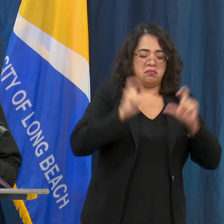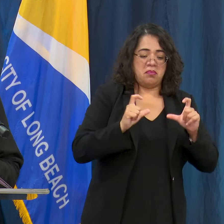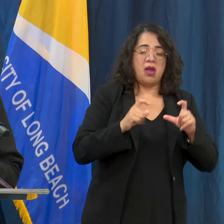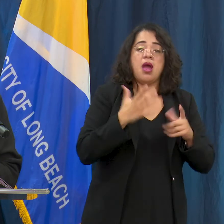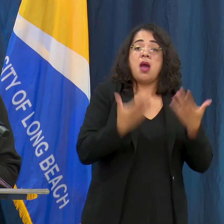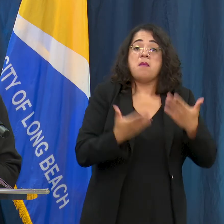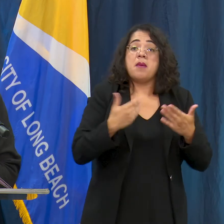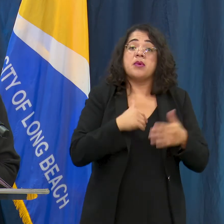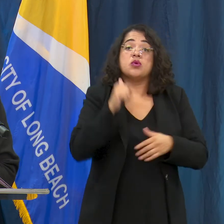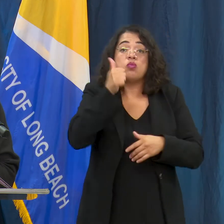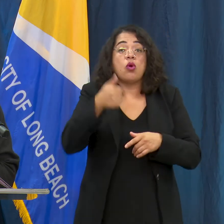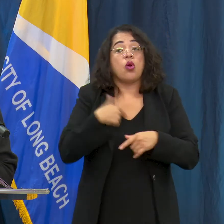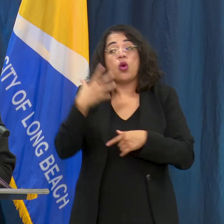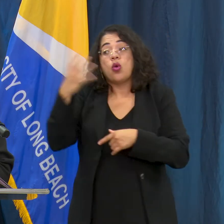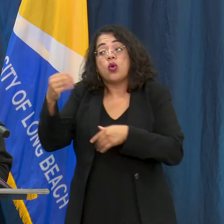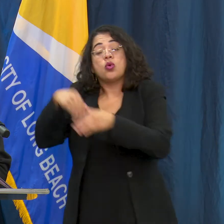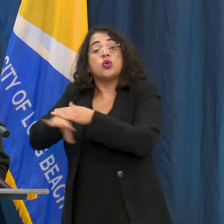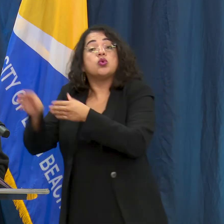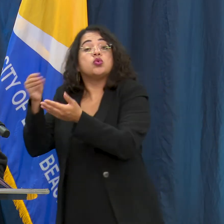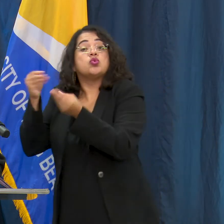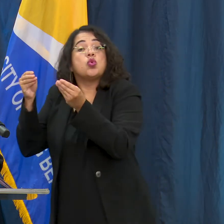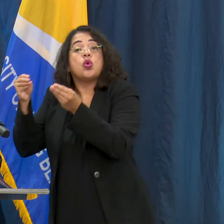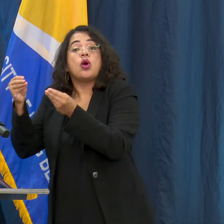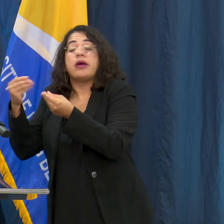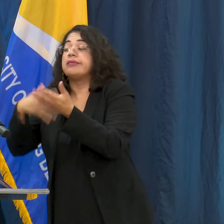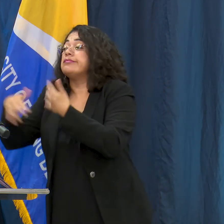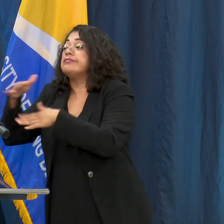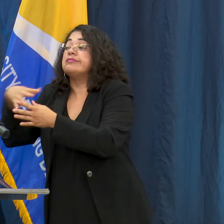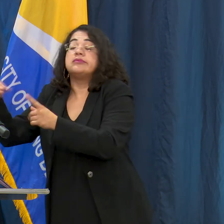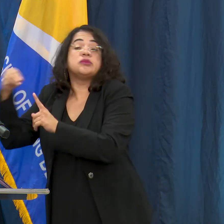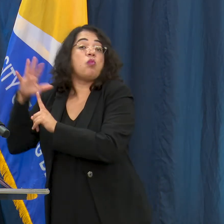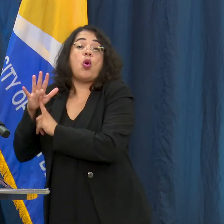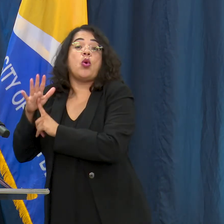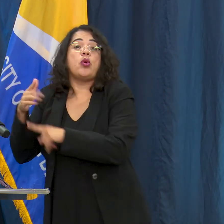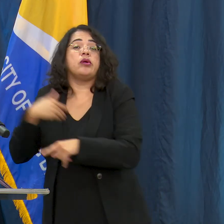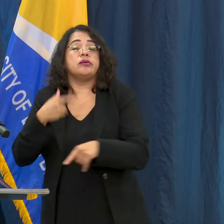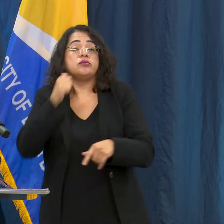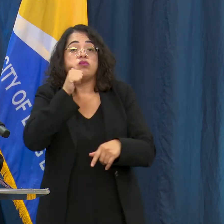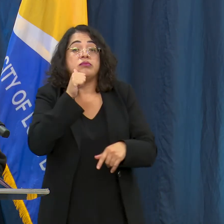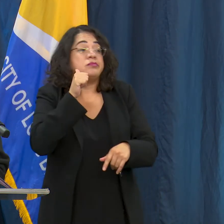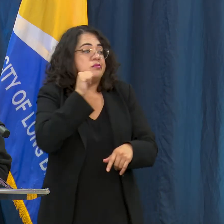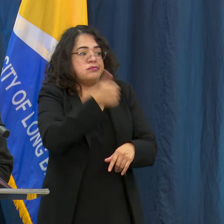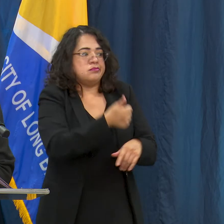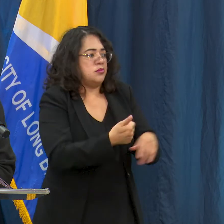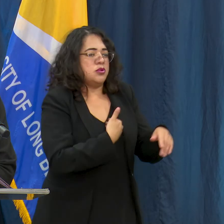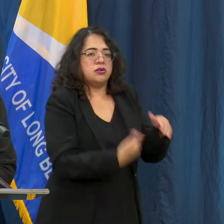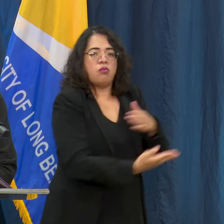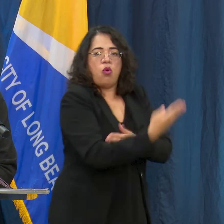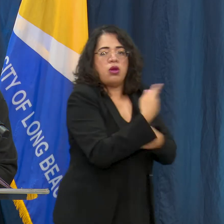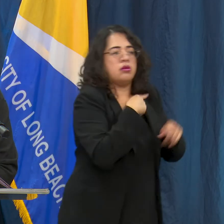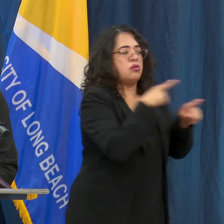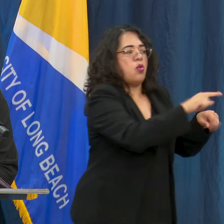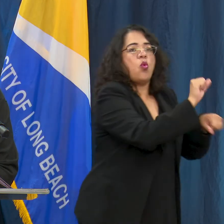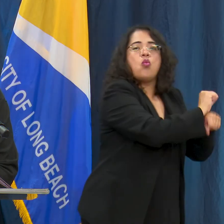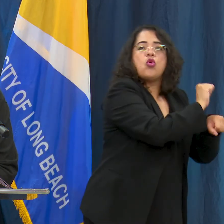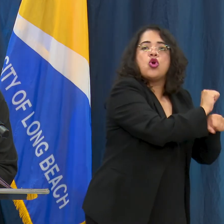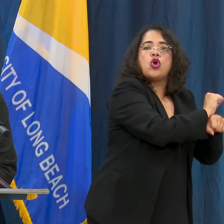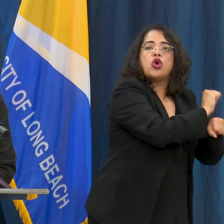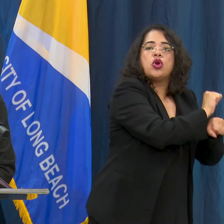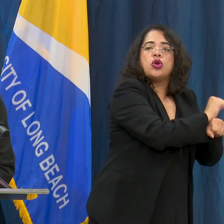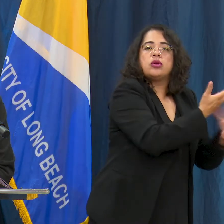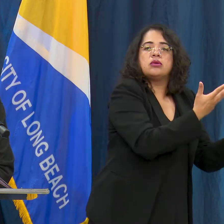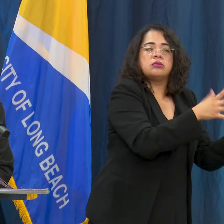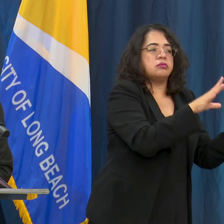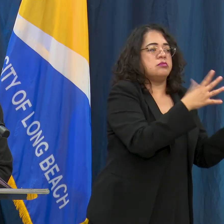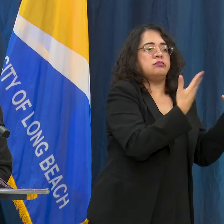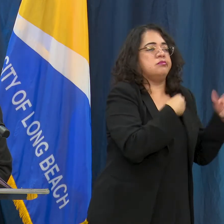semana. Con más personas que abandonan sus hogares, queremos asegurarnos de que las personas con mayor riesgo de contraer el